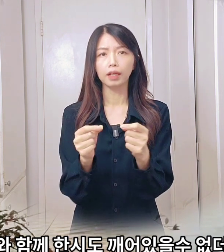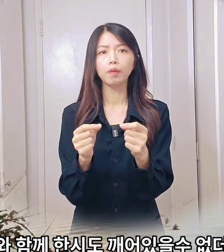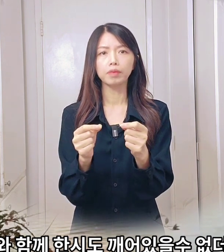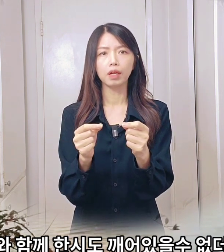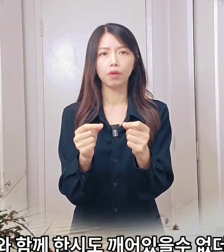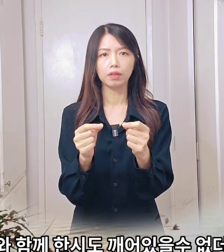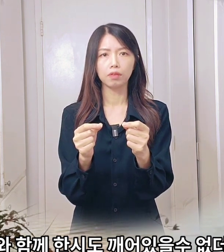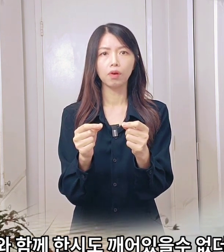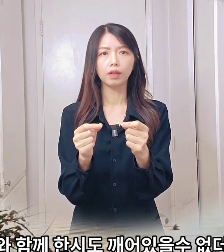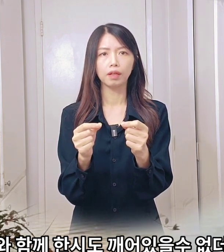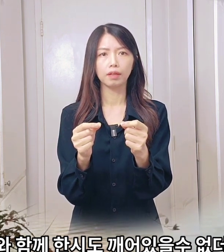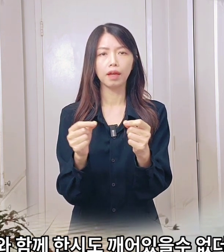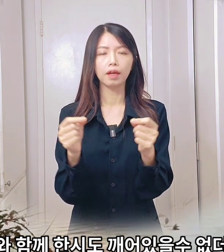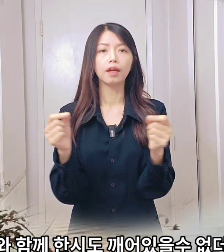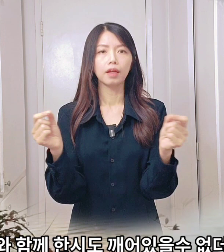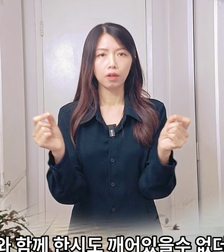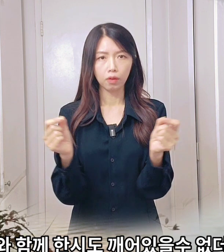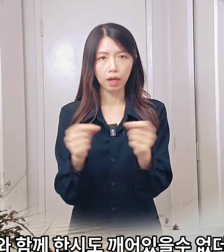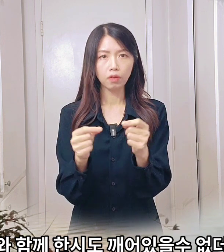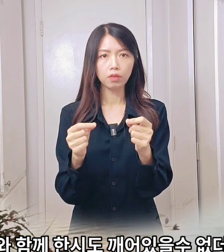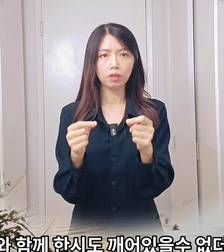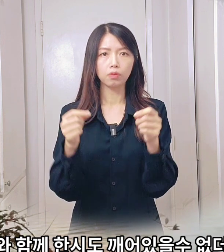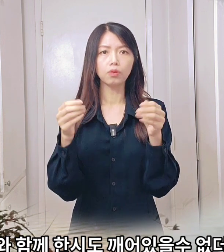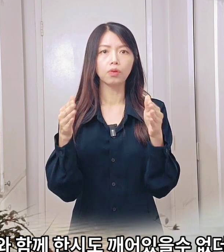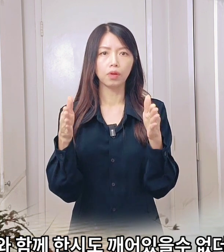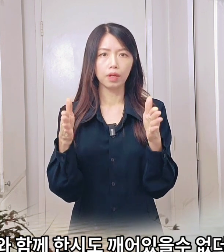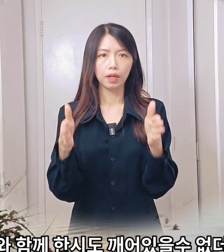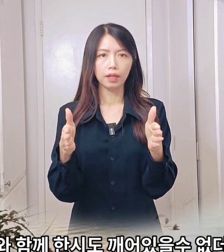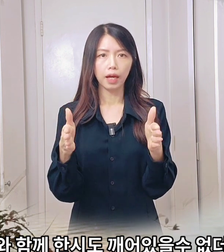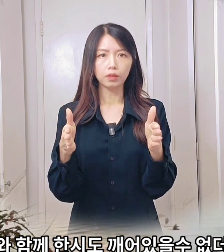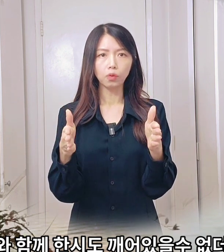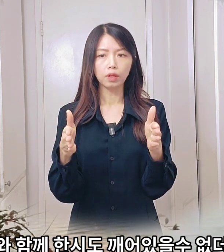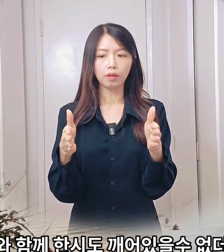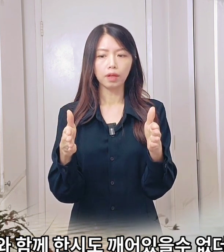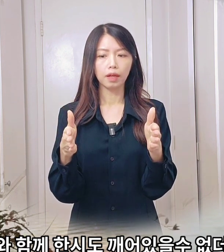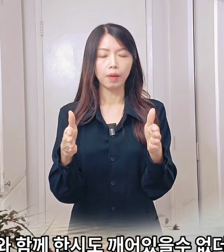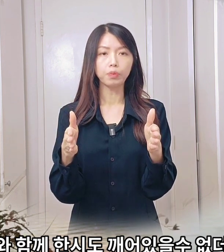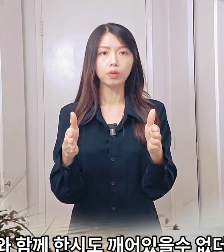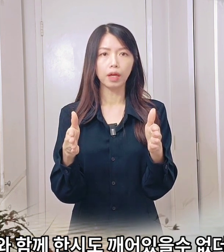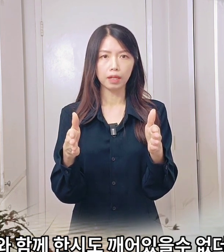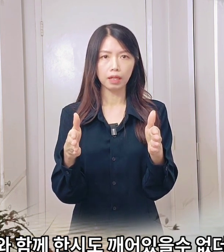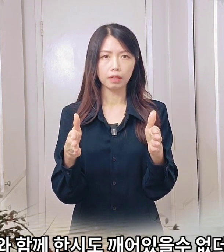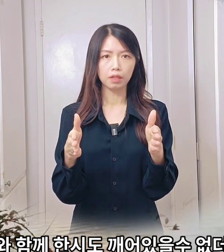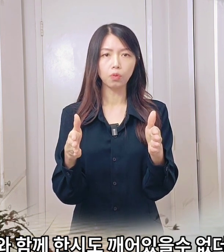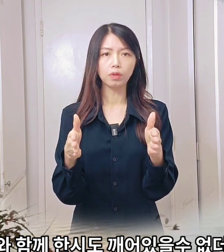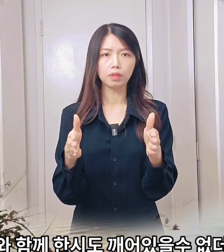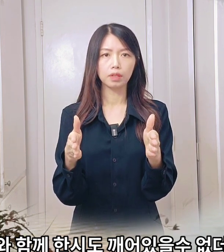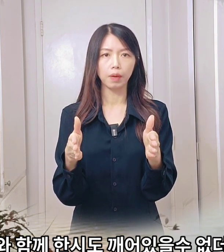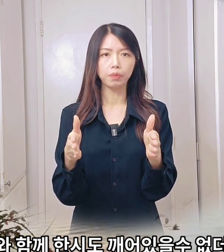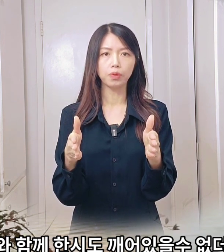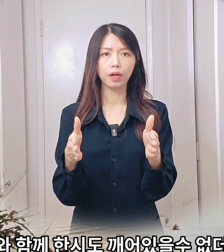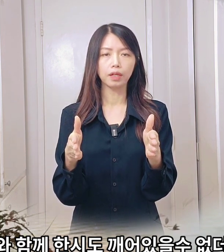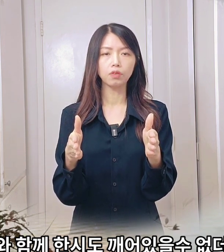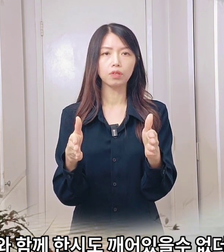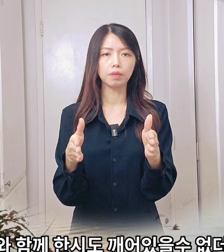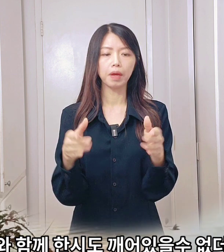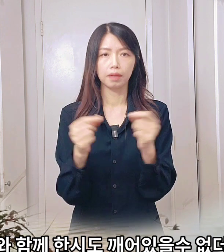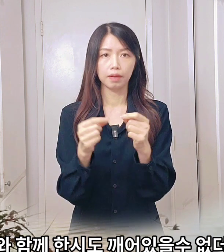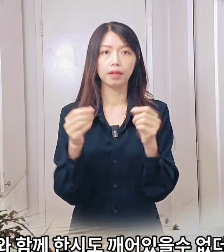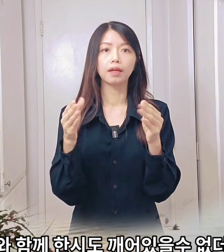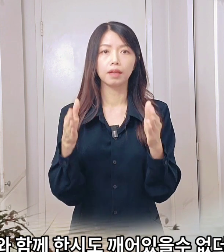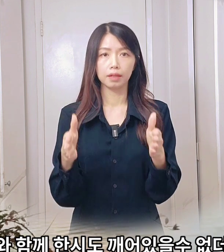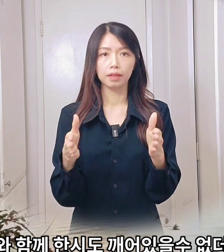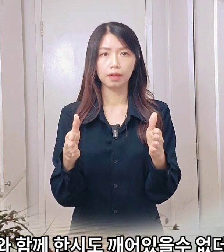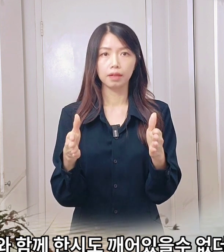혹은 가깝다라고 하는 뜻의 수어가 되는데 이렇게 해주시고 양손을 이렇게 앞으로 나란히 하듯이 손끝이 앞으로 향하게